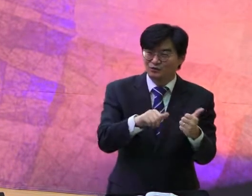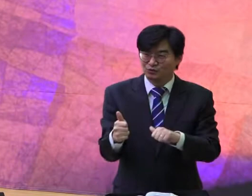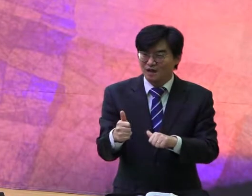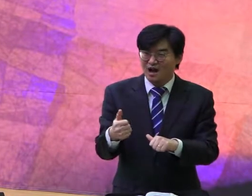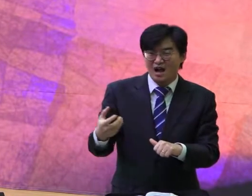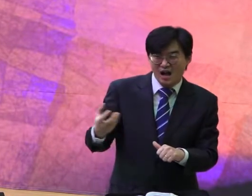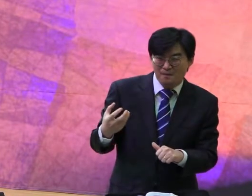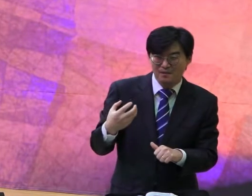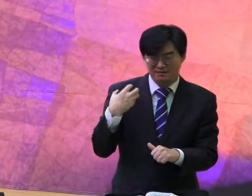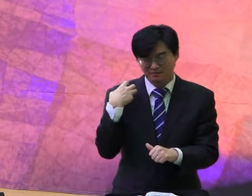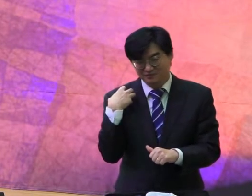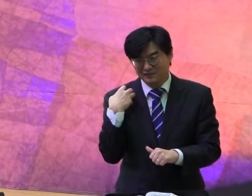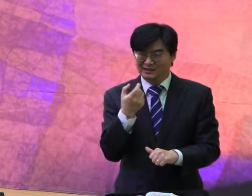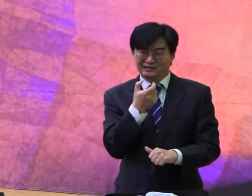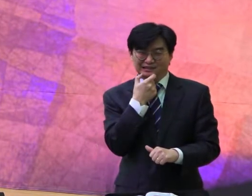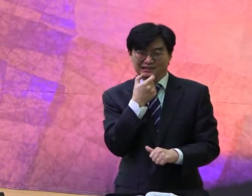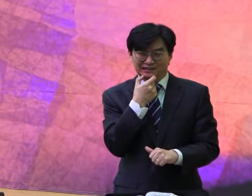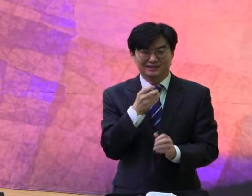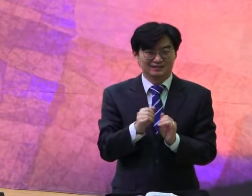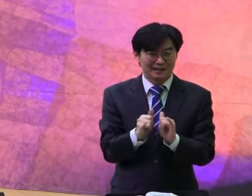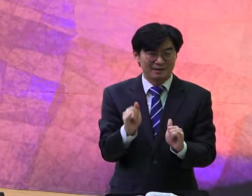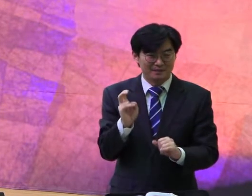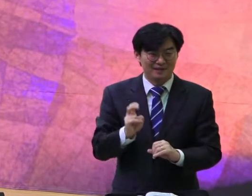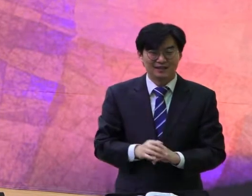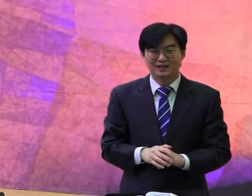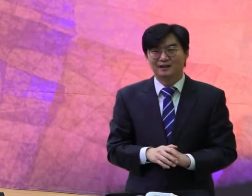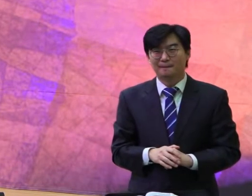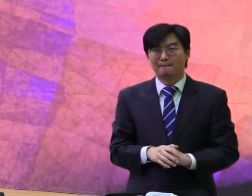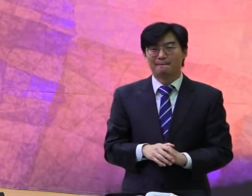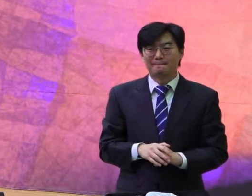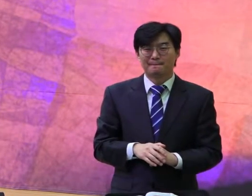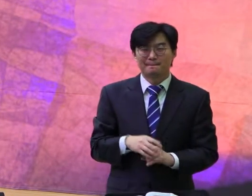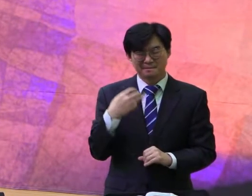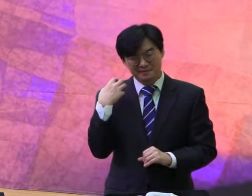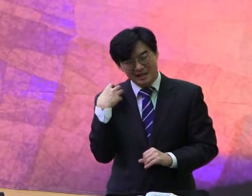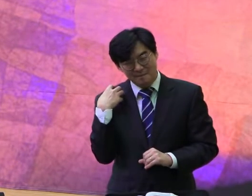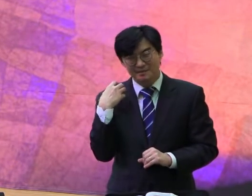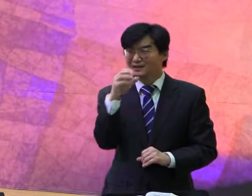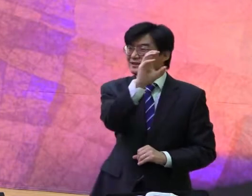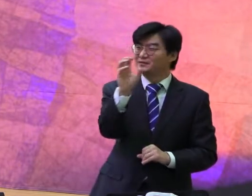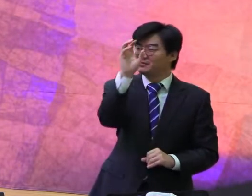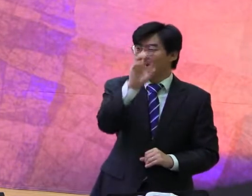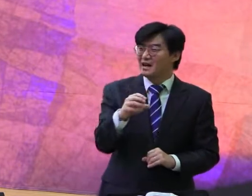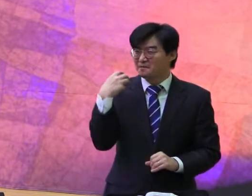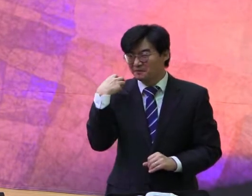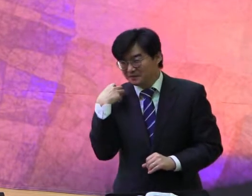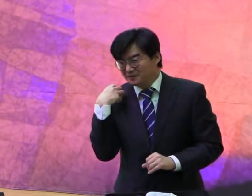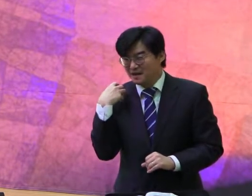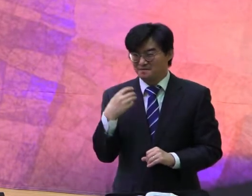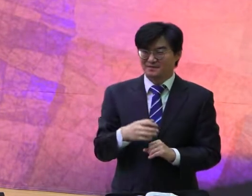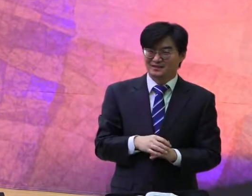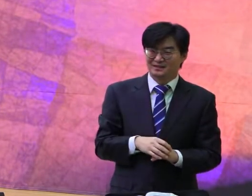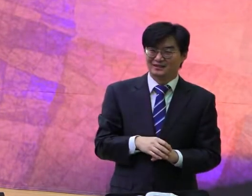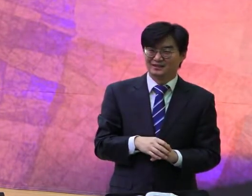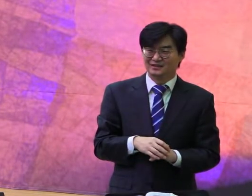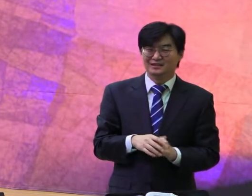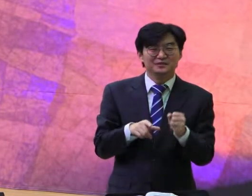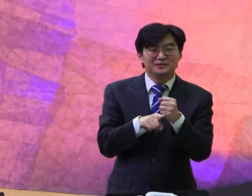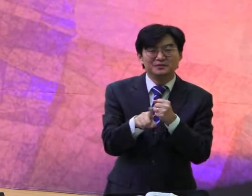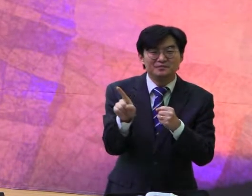한 경우 여러분 아실 겁니다. 근데 왜 그것이 부담스럽고 그리고 신앙생활이 왜 괴로운가? 사실